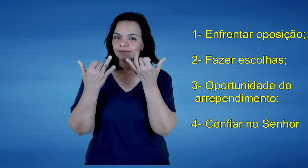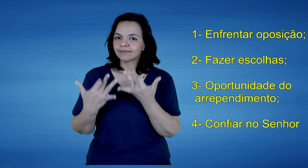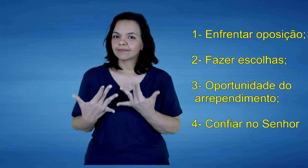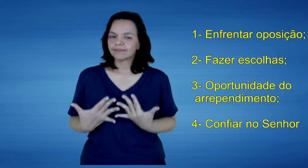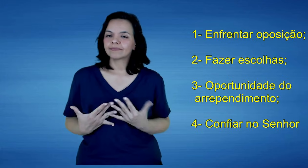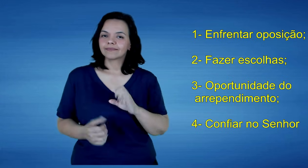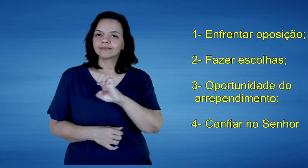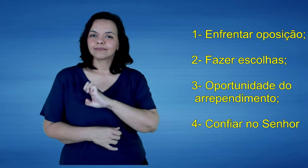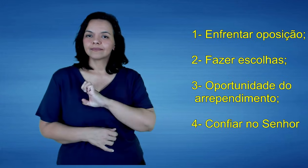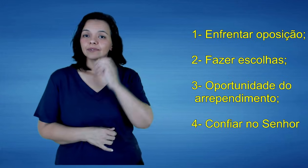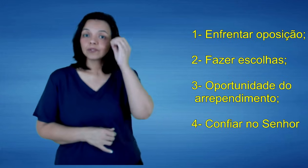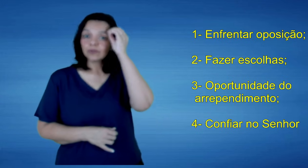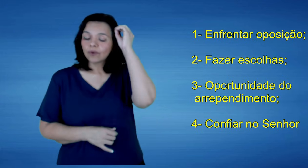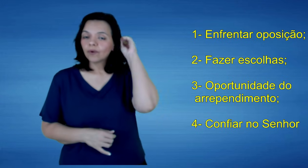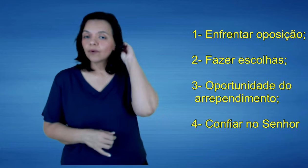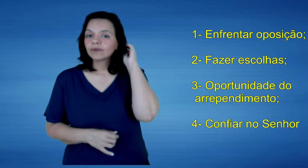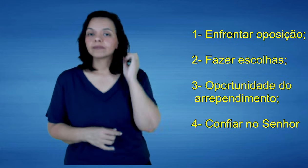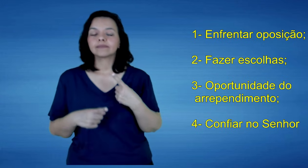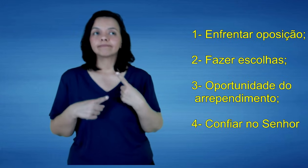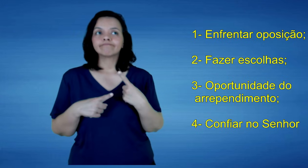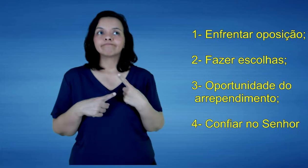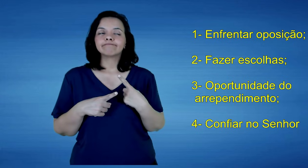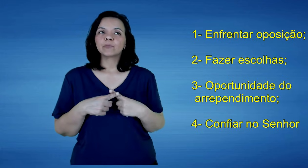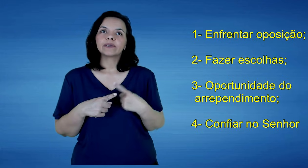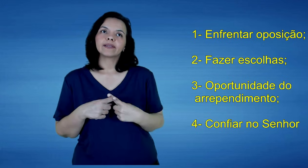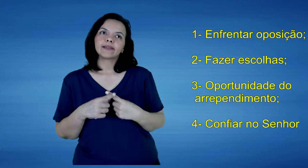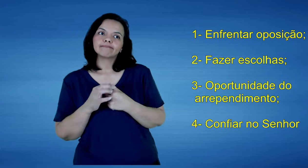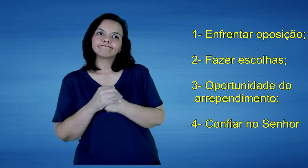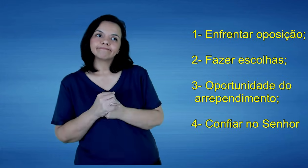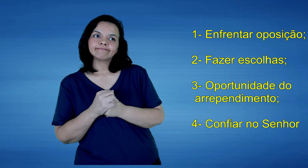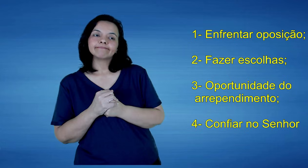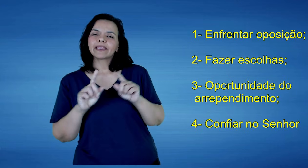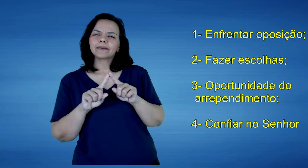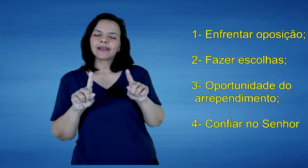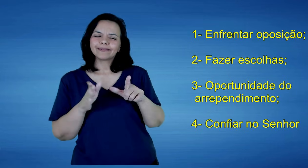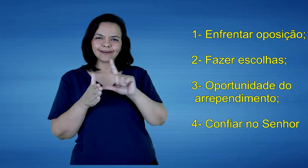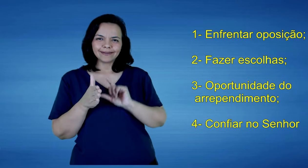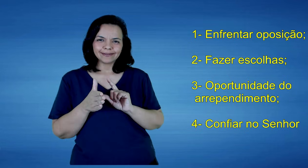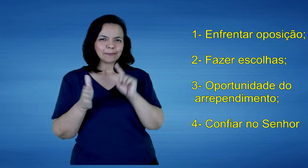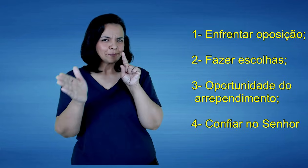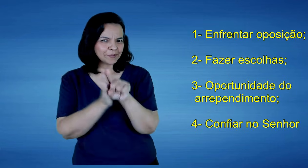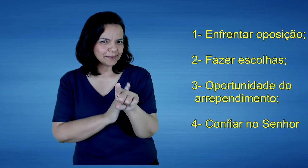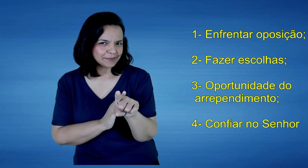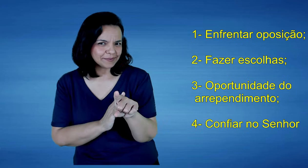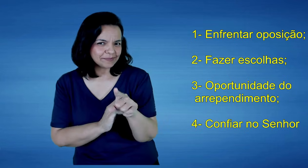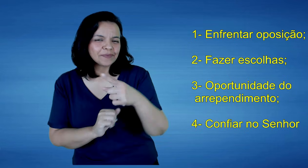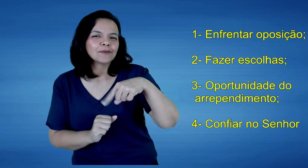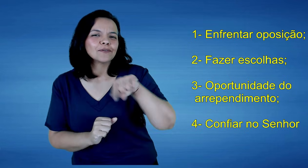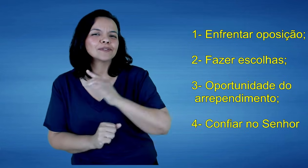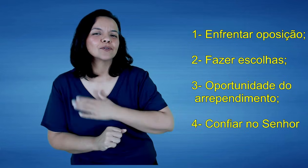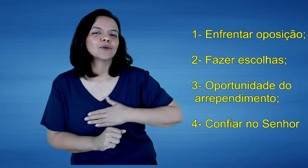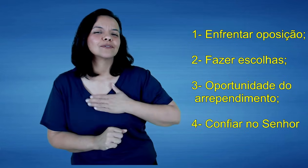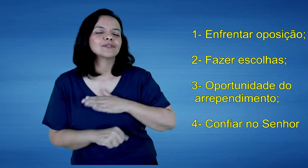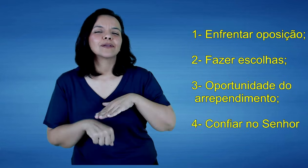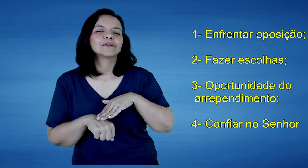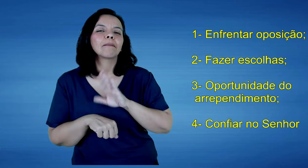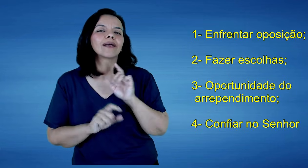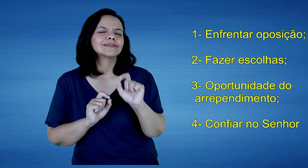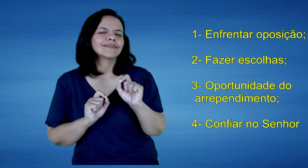Então, eu gostei dessa explicação do Elder Oaks. Bem, mas antes eu quero perguntar para vocês, qual